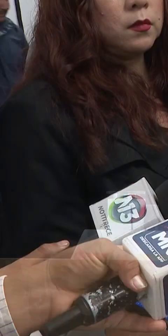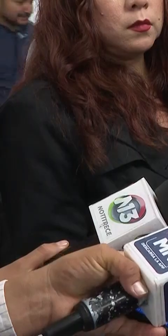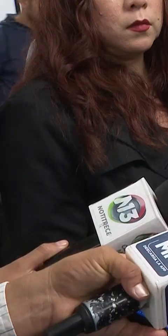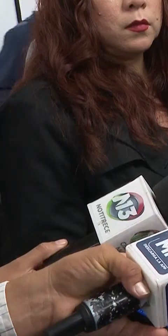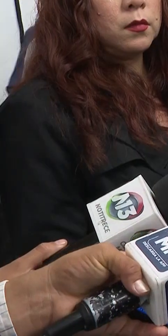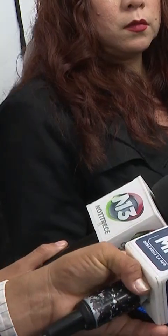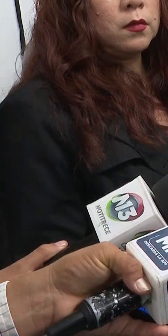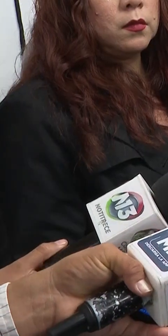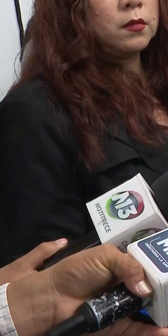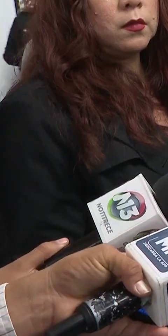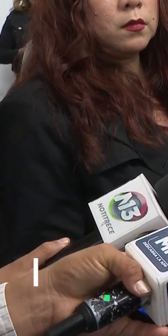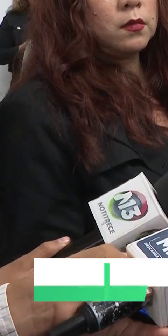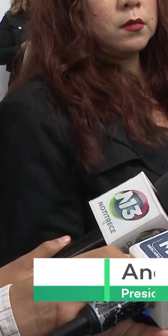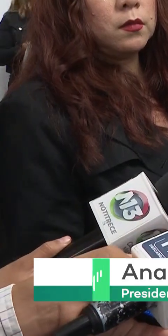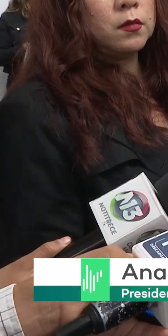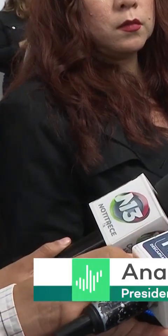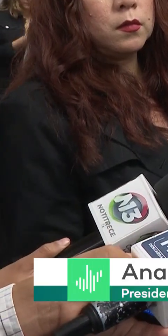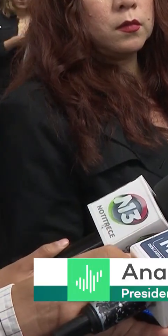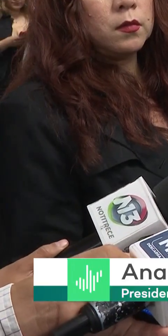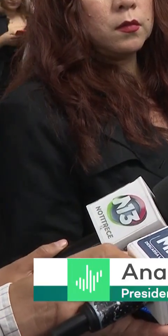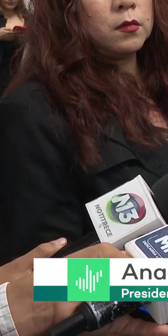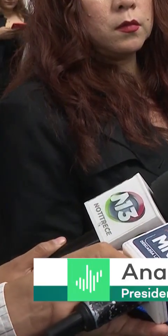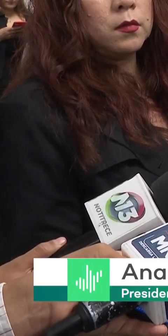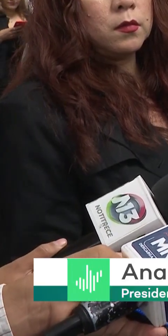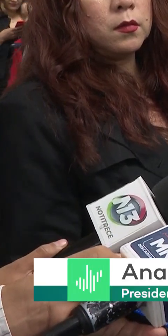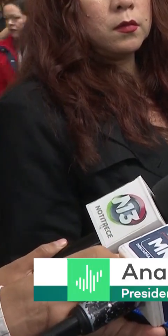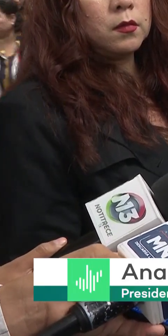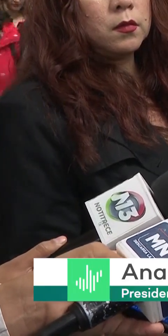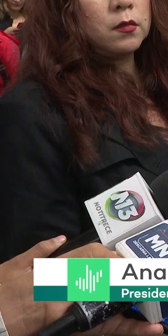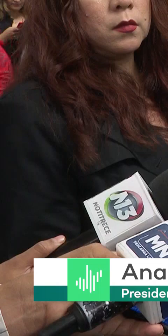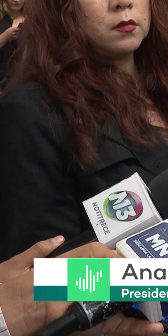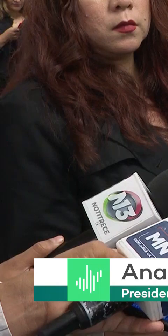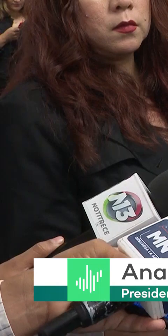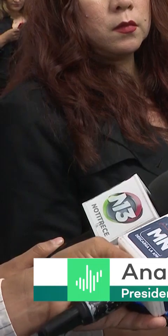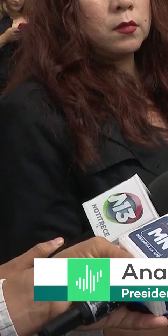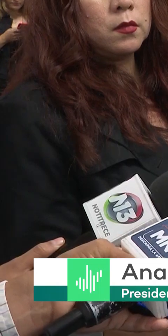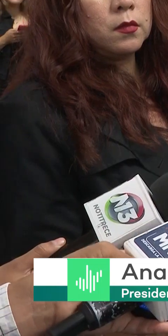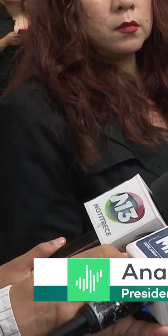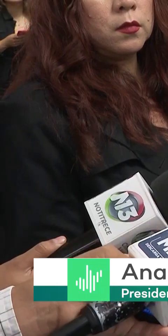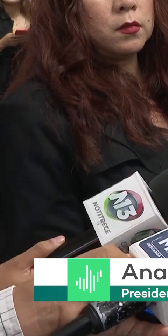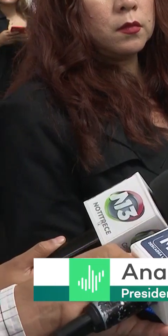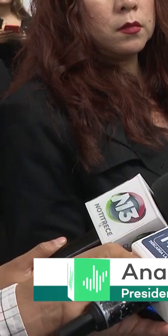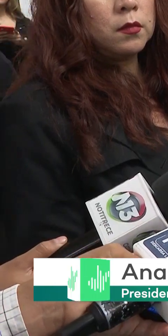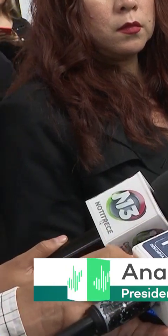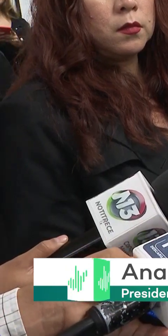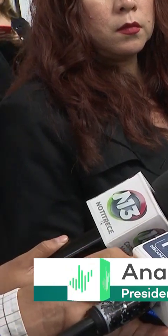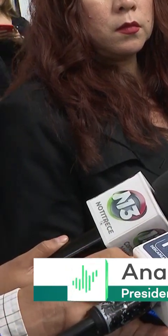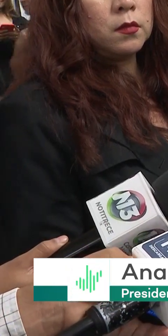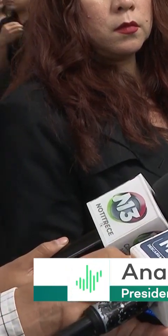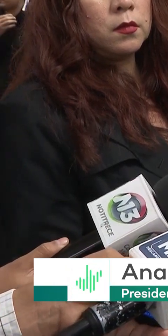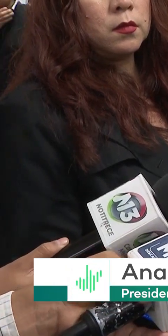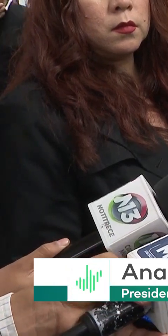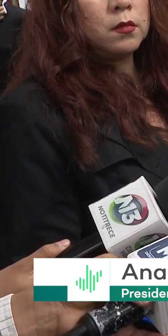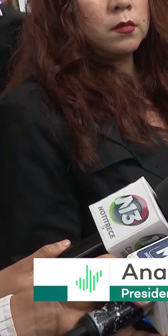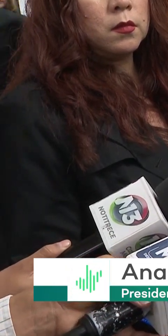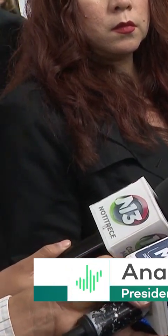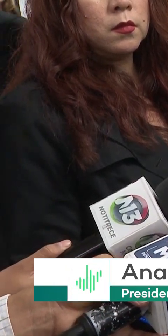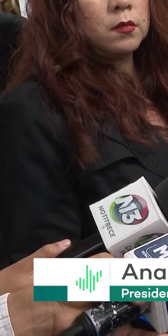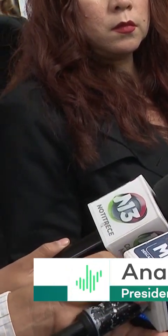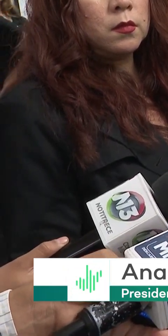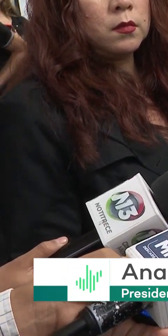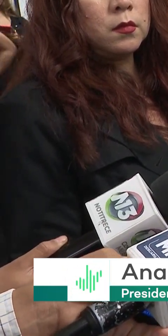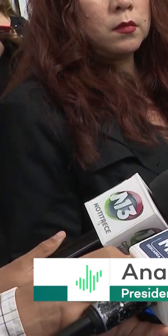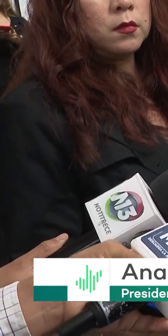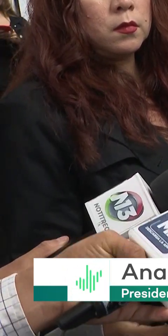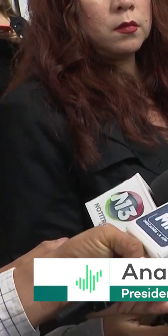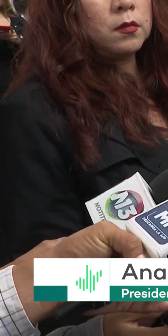Amador. La lista de espera, como bien mencionaba también la directora en Guadalajara, nos sobrepasa, tenemos alrededor de 1.900 en lista de espera.